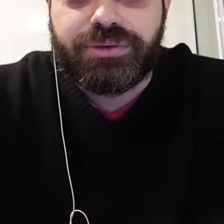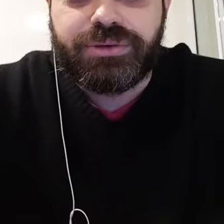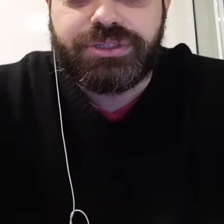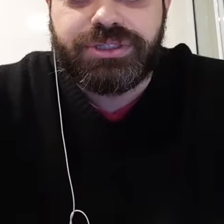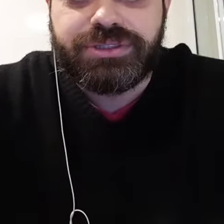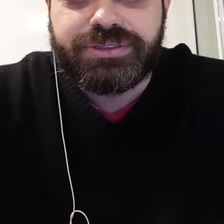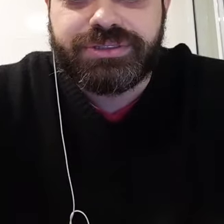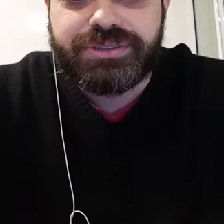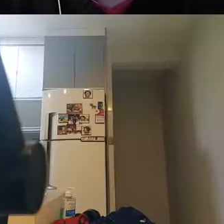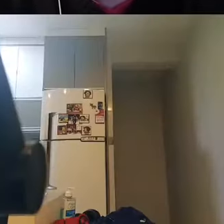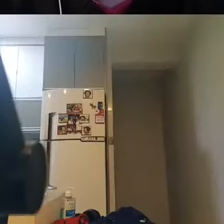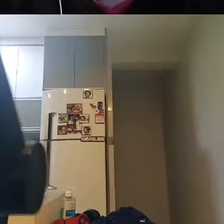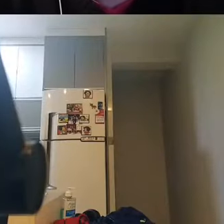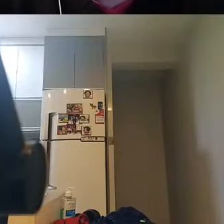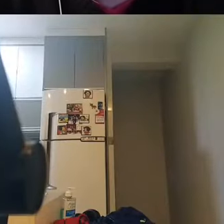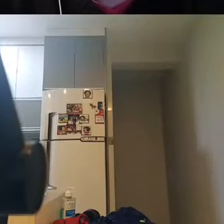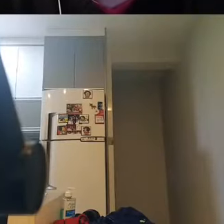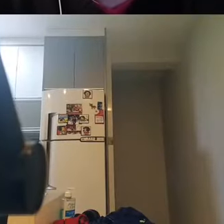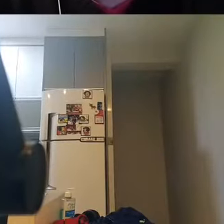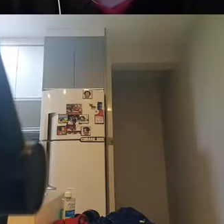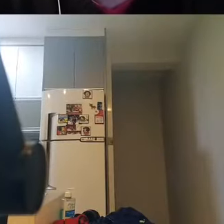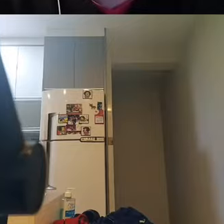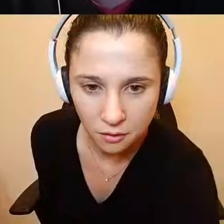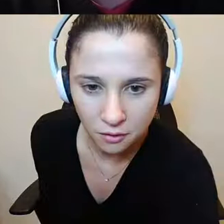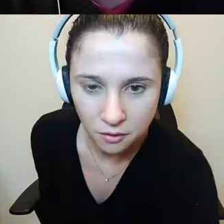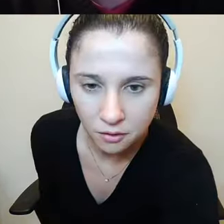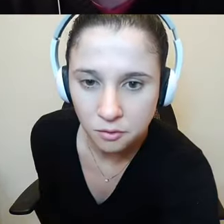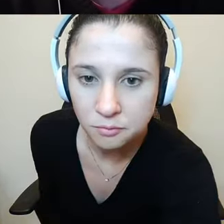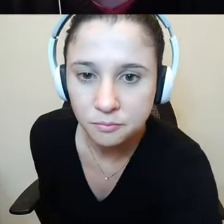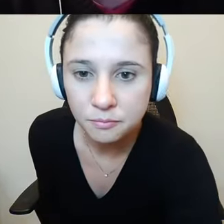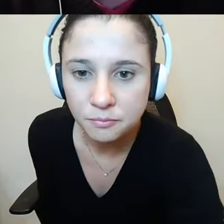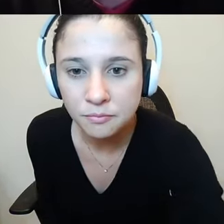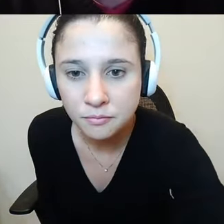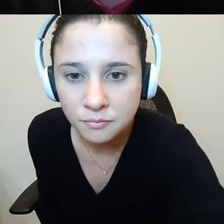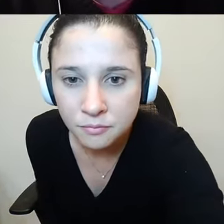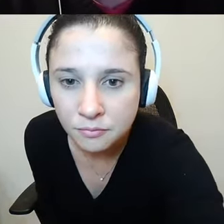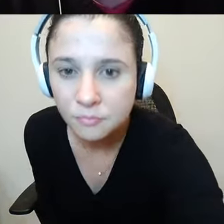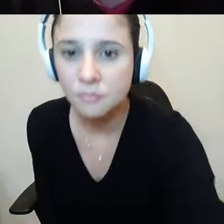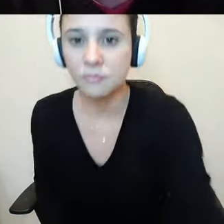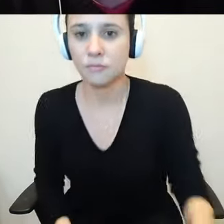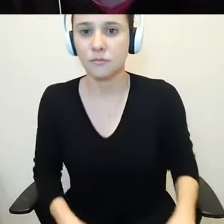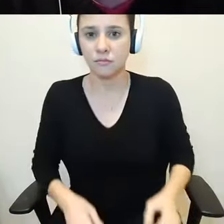Boa noite. O pessoal está entrando.